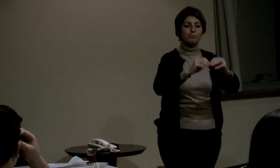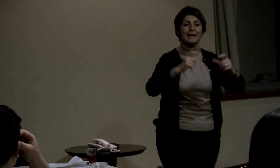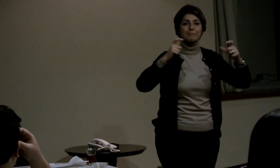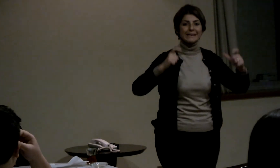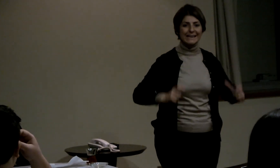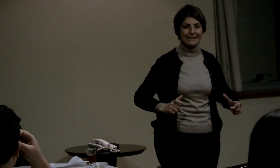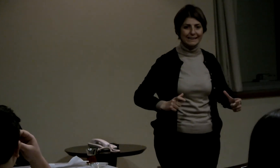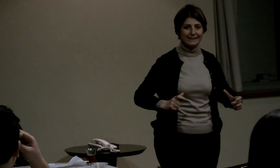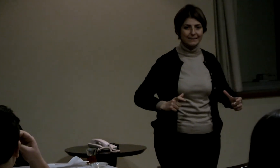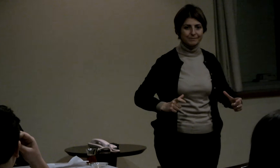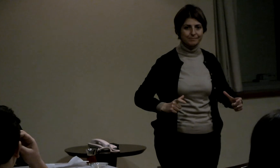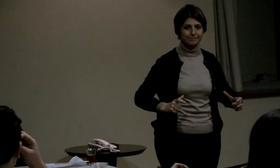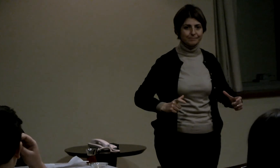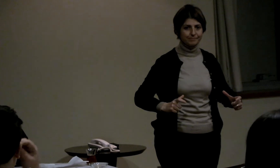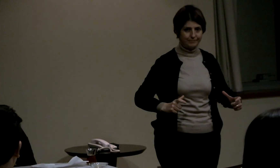Toplanma yeri.